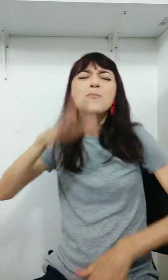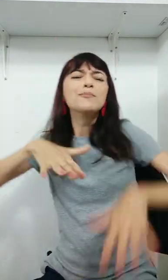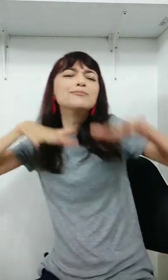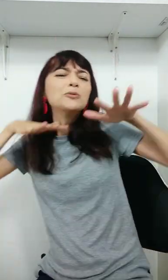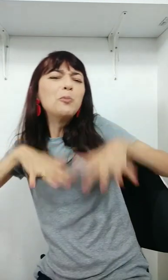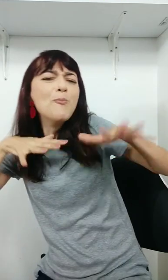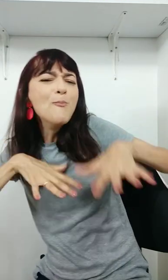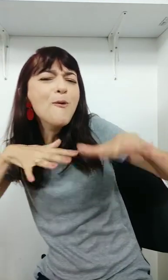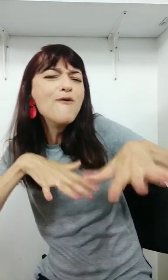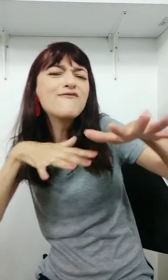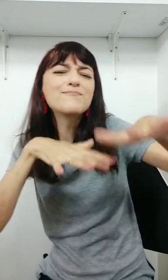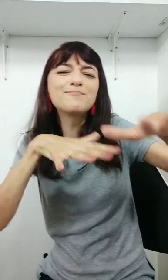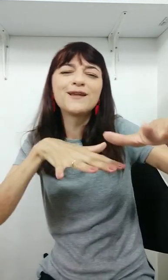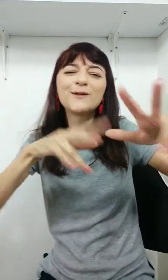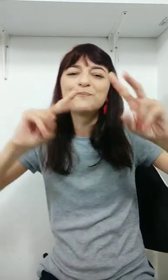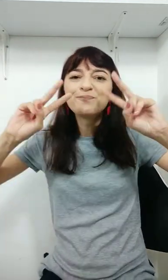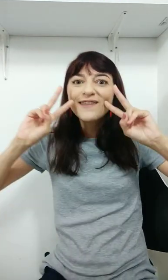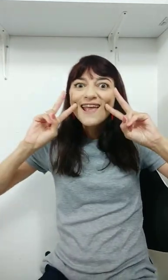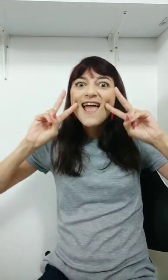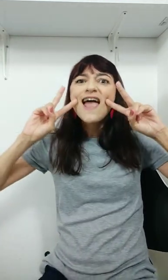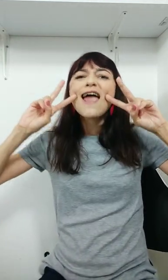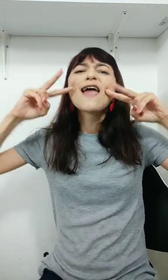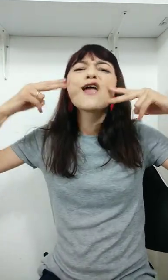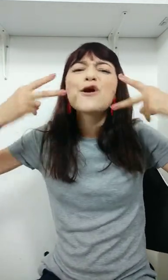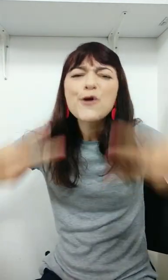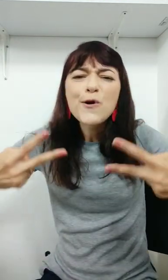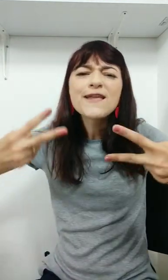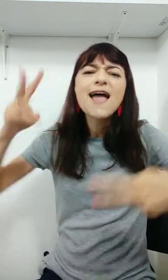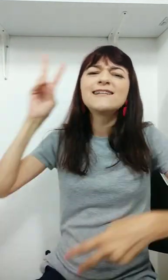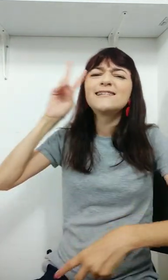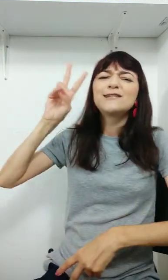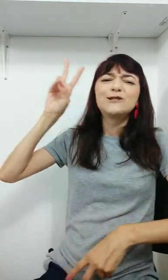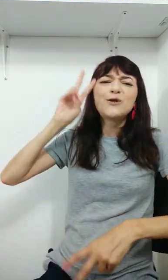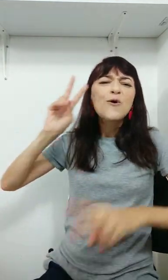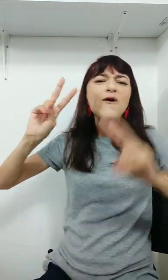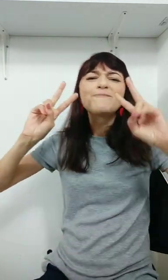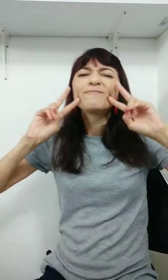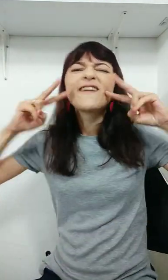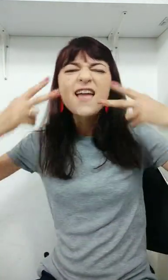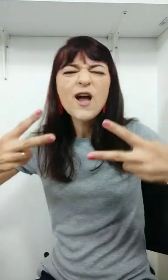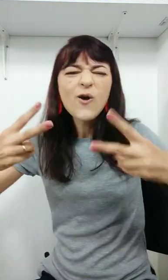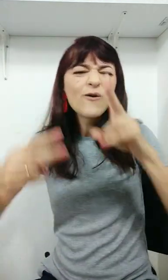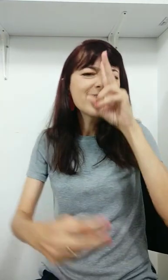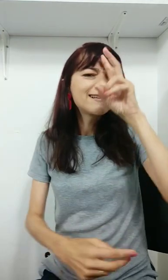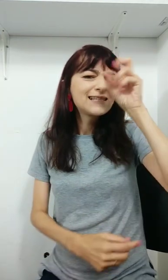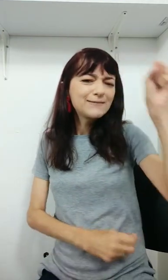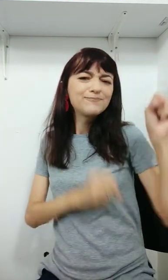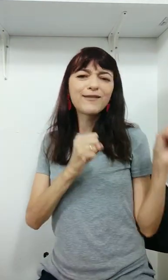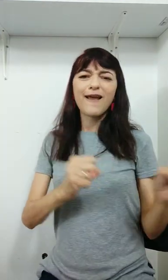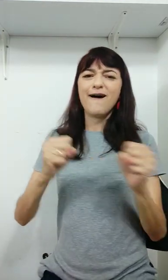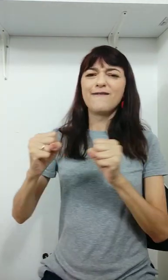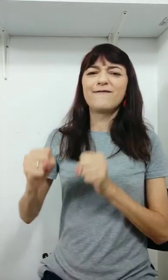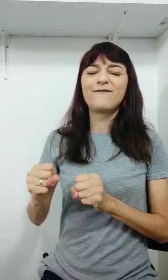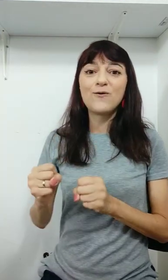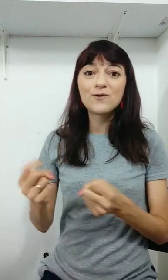importante valorizar o movimento surdo, a cultura surda, reconhecer aí a história dos surdos, reconhecer a força